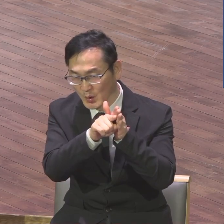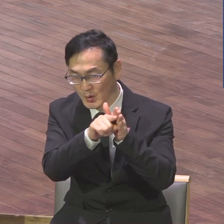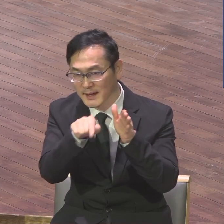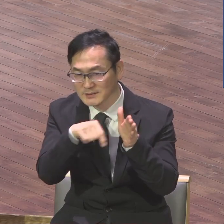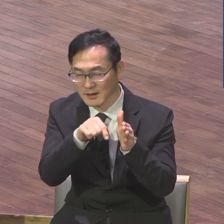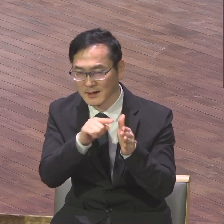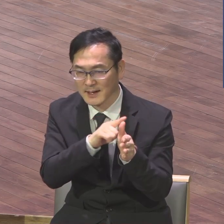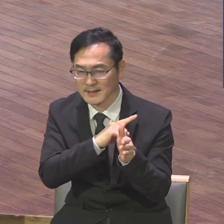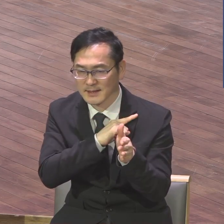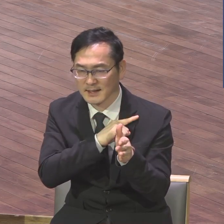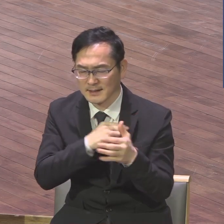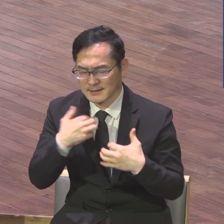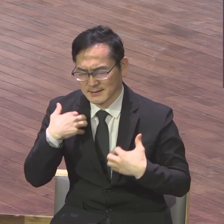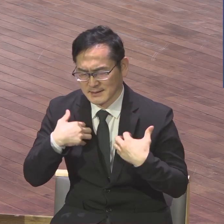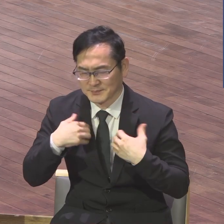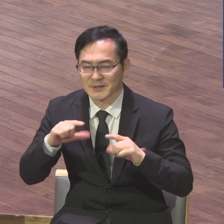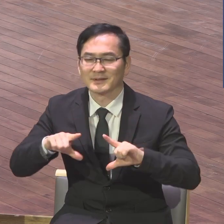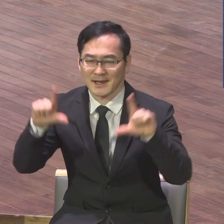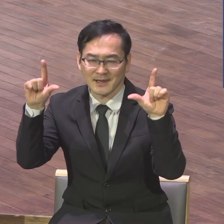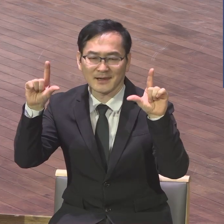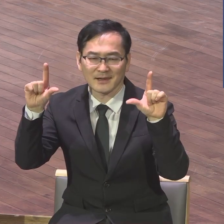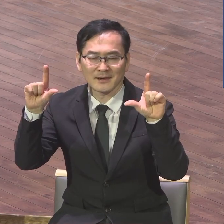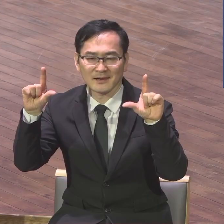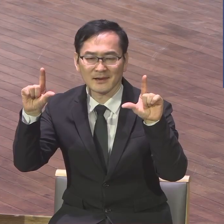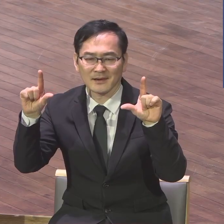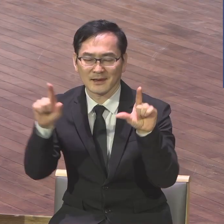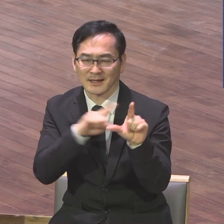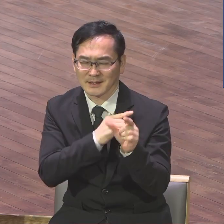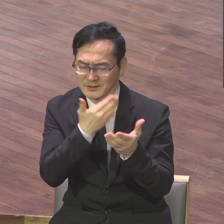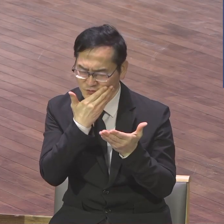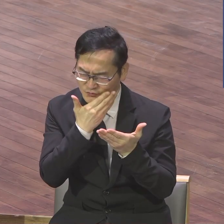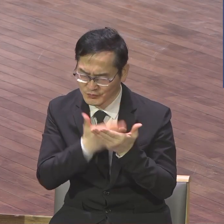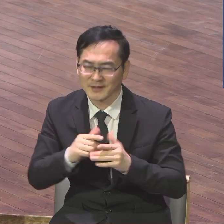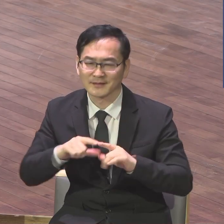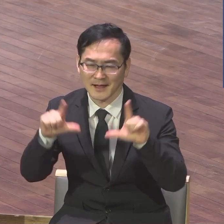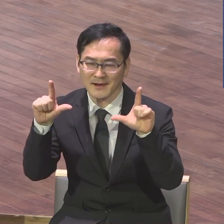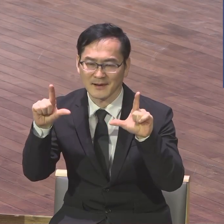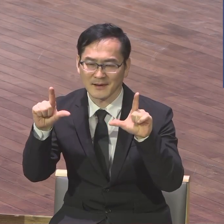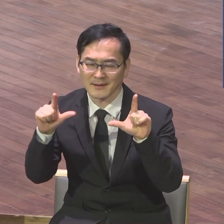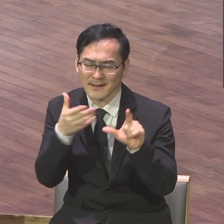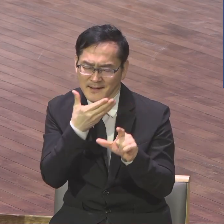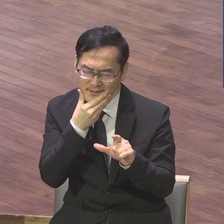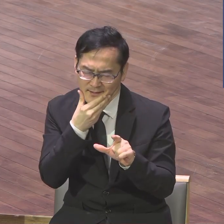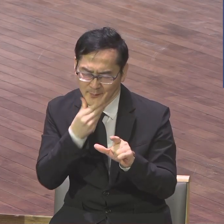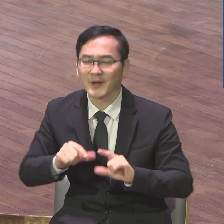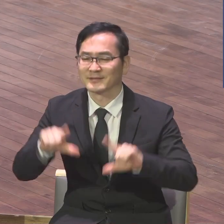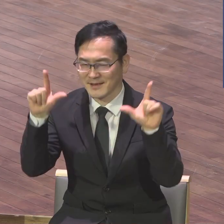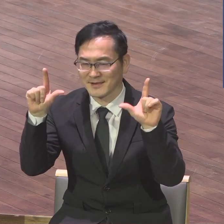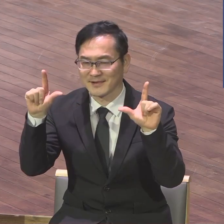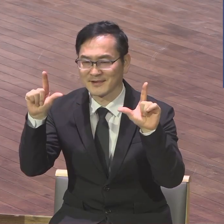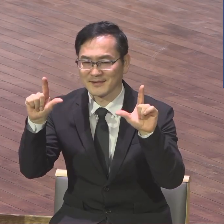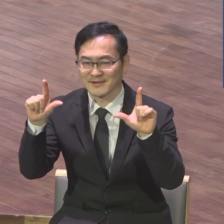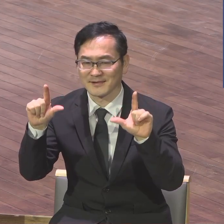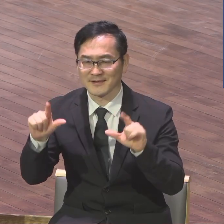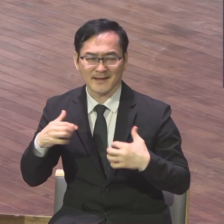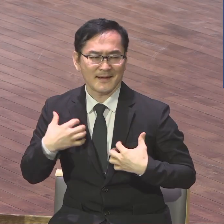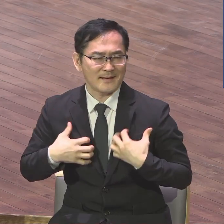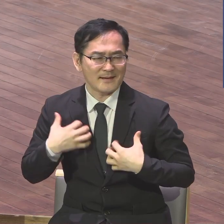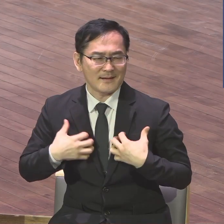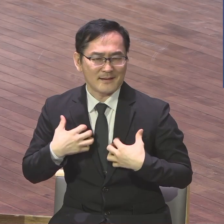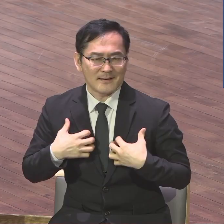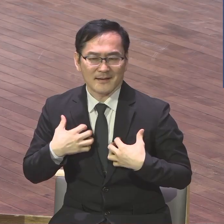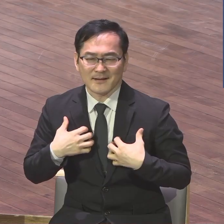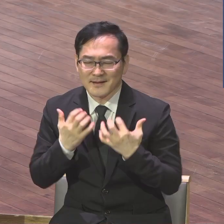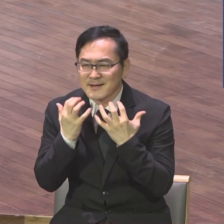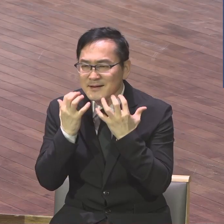여기는 가장 중요한, 가장 축하해야 될, 가장 흥분해야 될, 가장